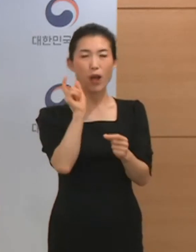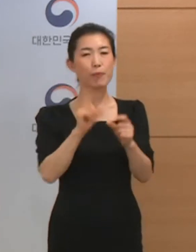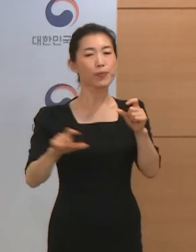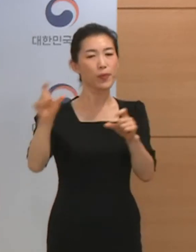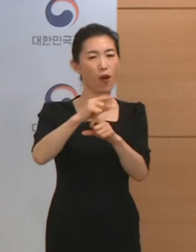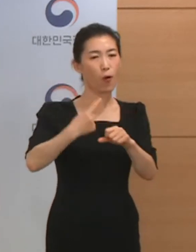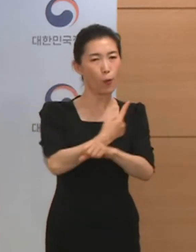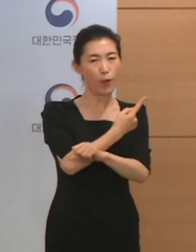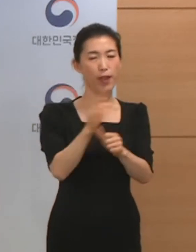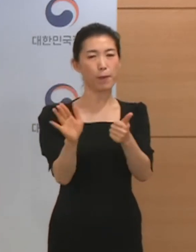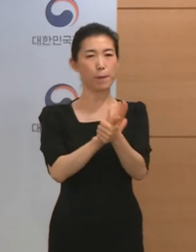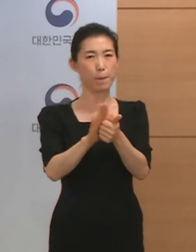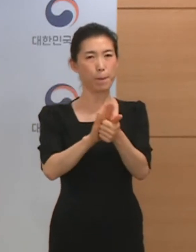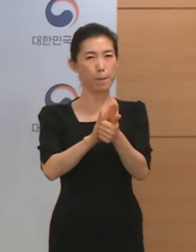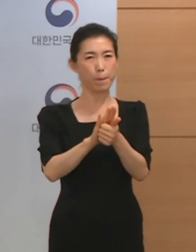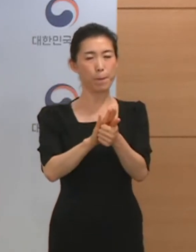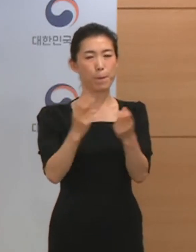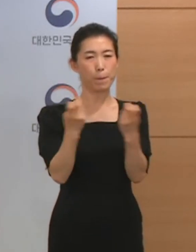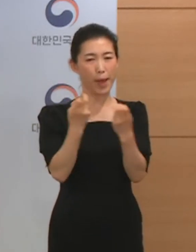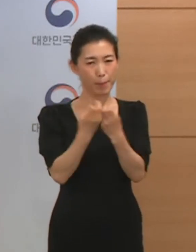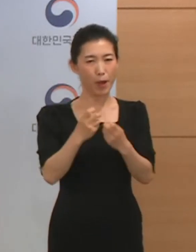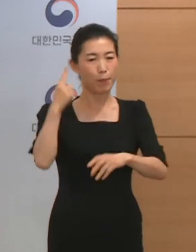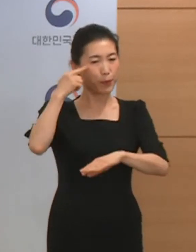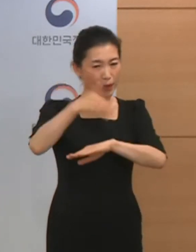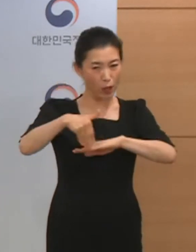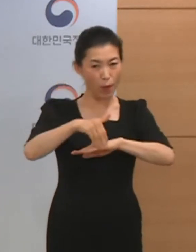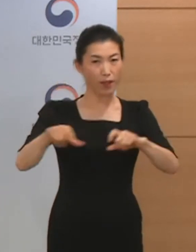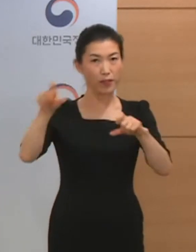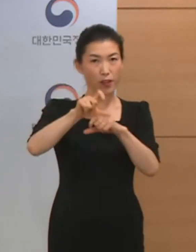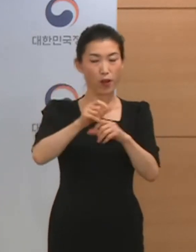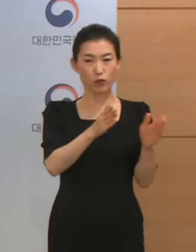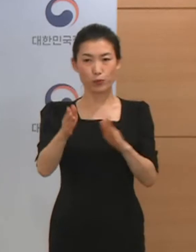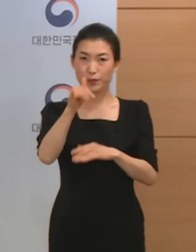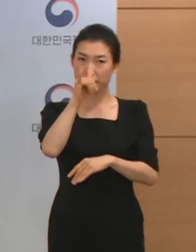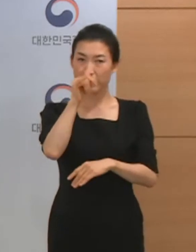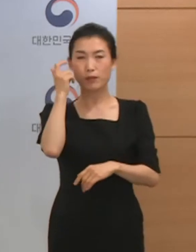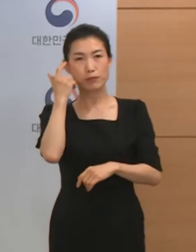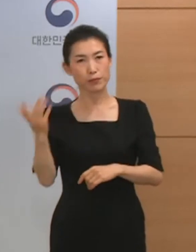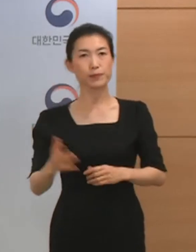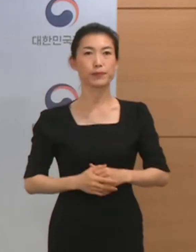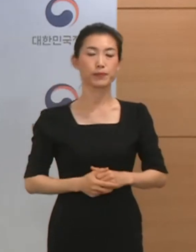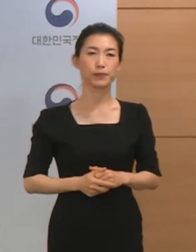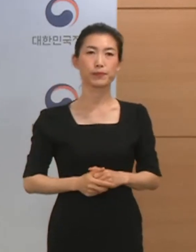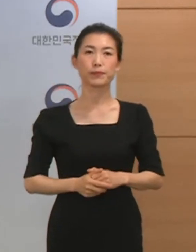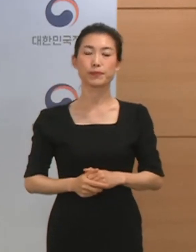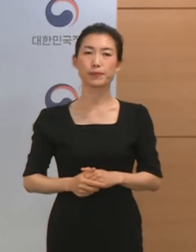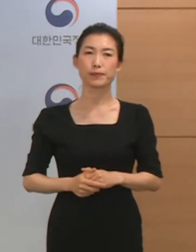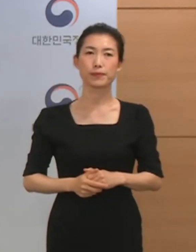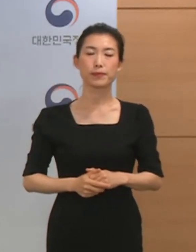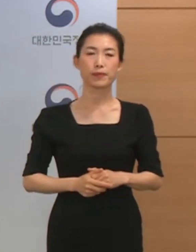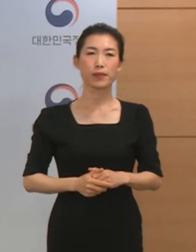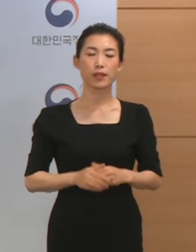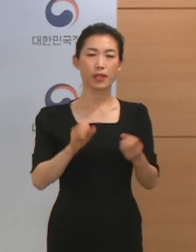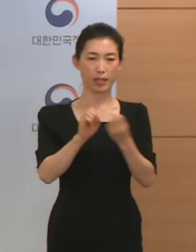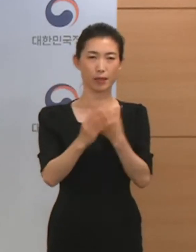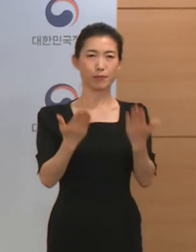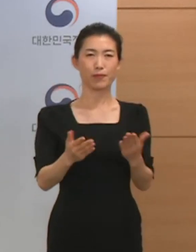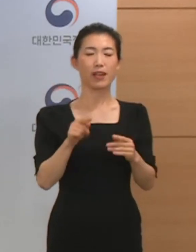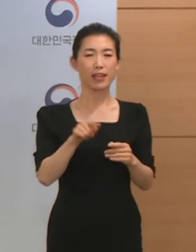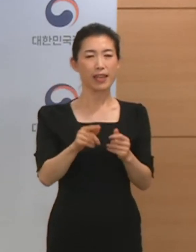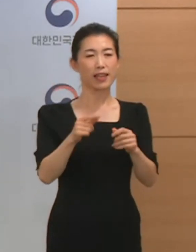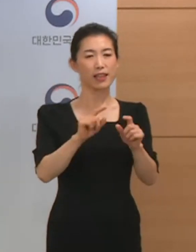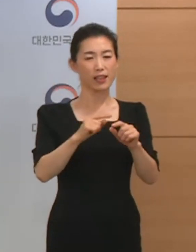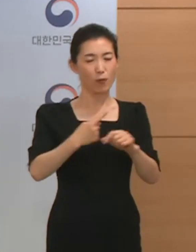중인 인센티브 확대 방안이나 계획이 있는지 궁금합니다. 예, 지금 현재 다각도로 검토하고